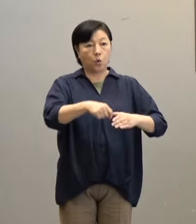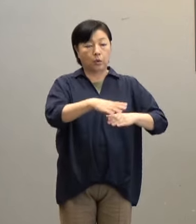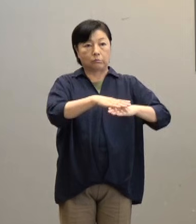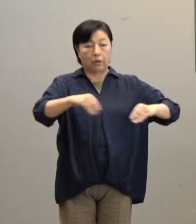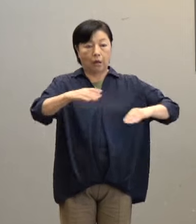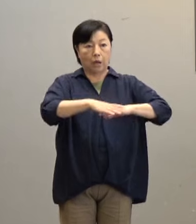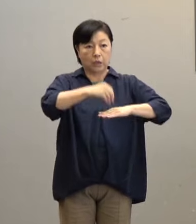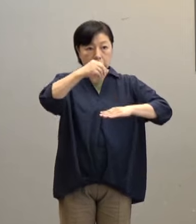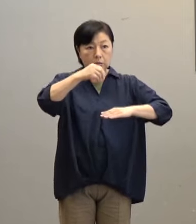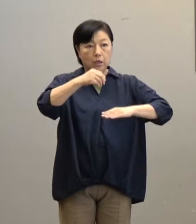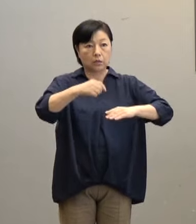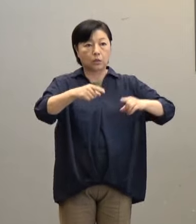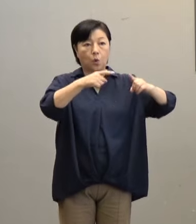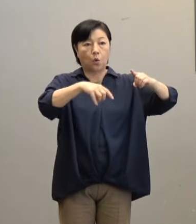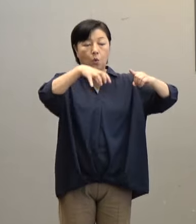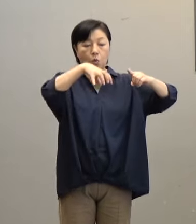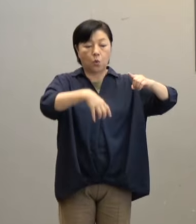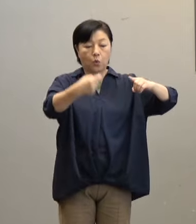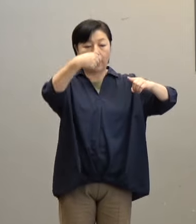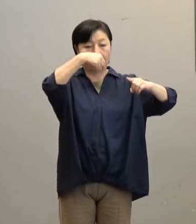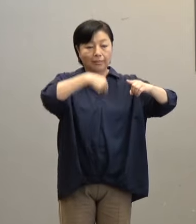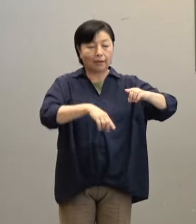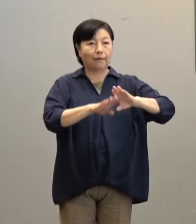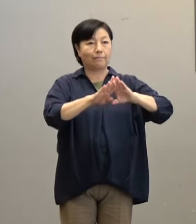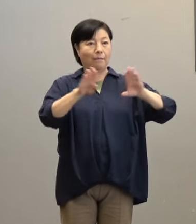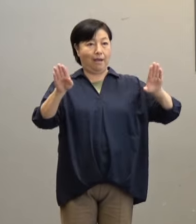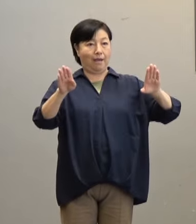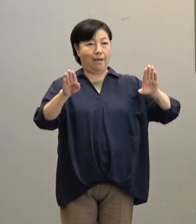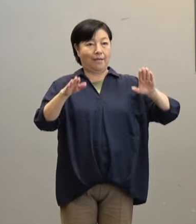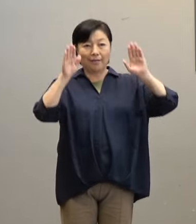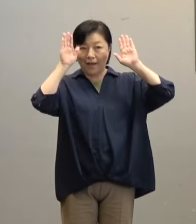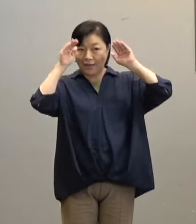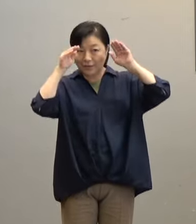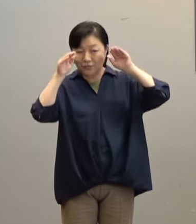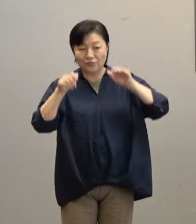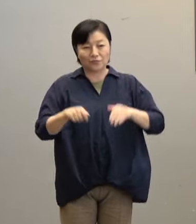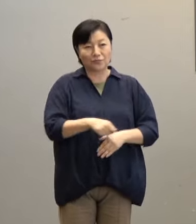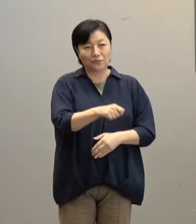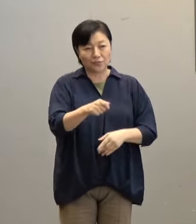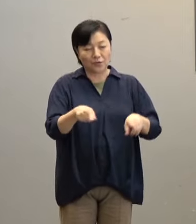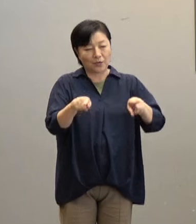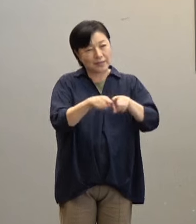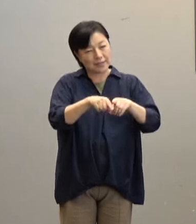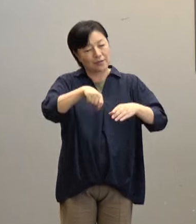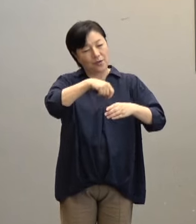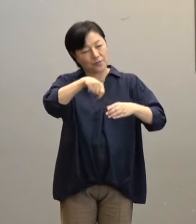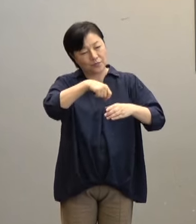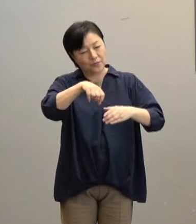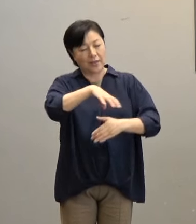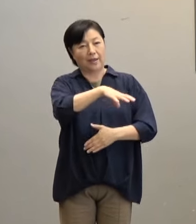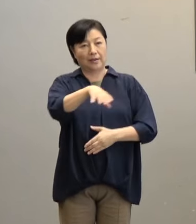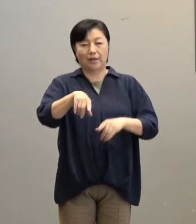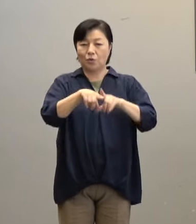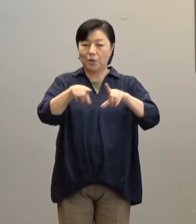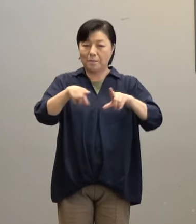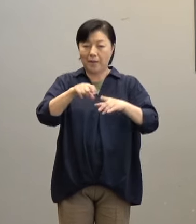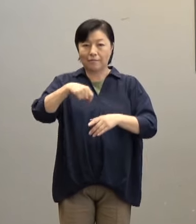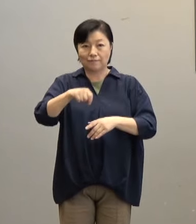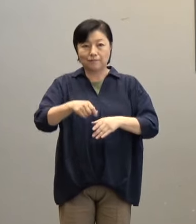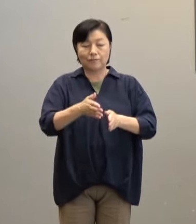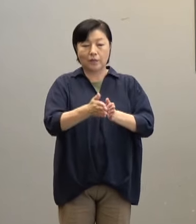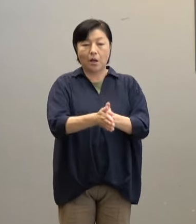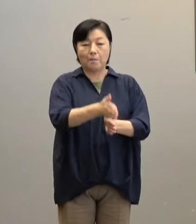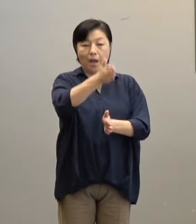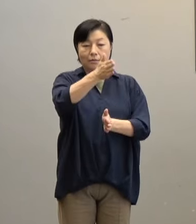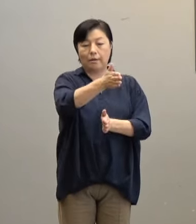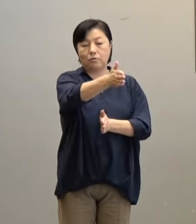市公園内に出店をするもので、愛犬と飼い犬が一緒にくつろげるドッグカフェエリアと一般カフェエリアをパーテーションで区